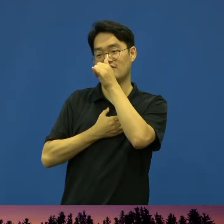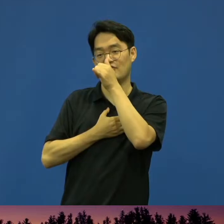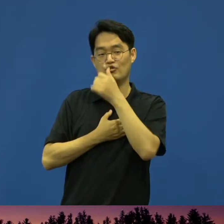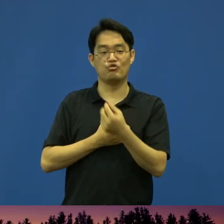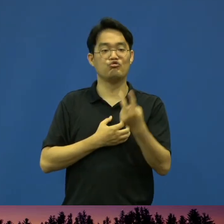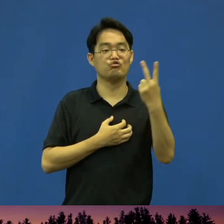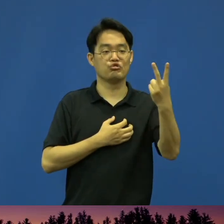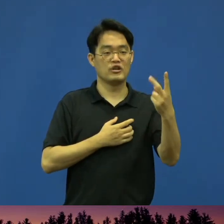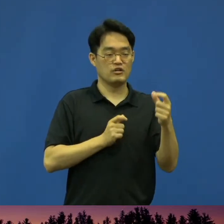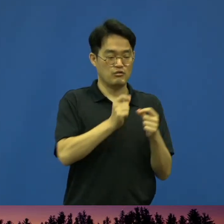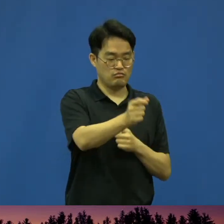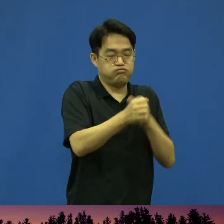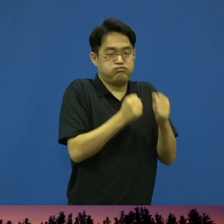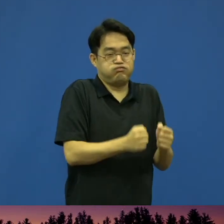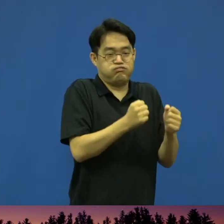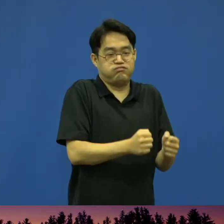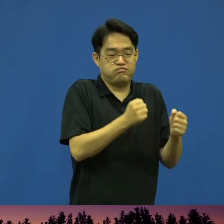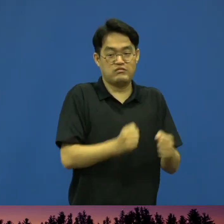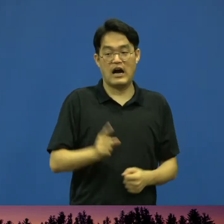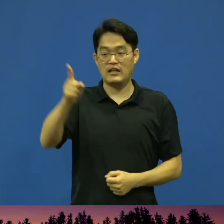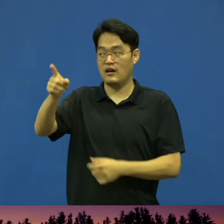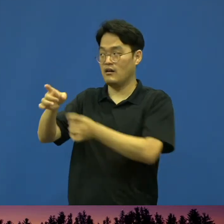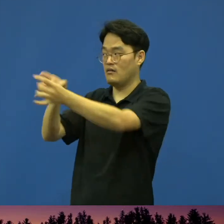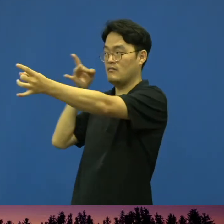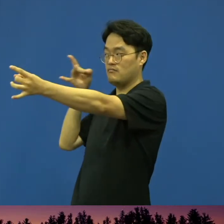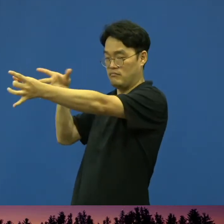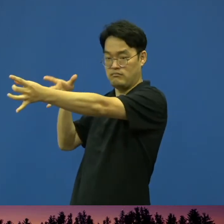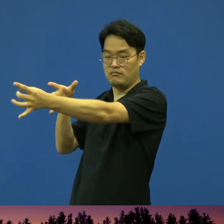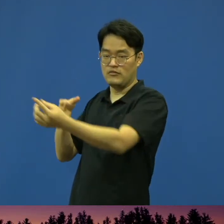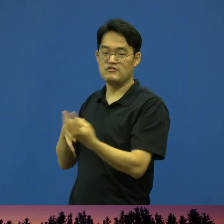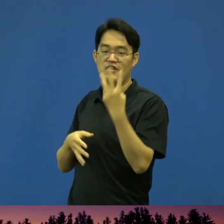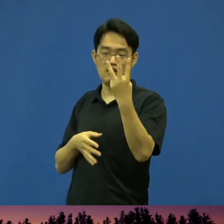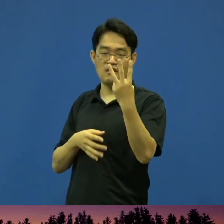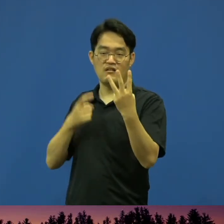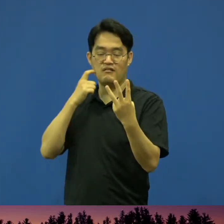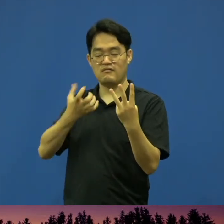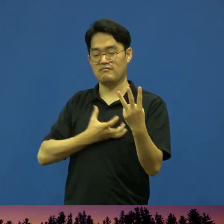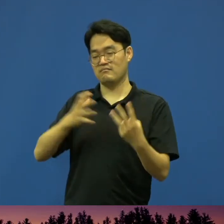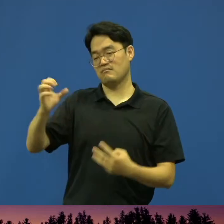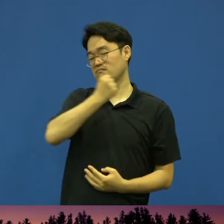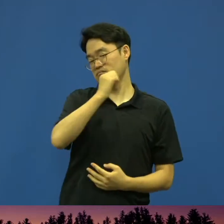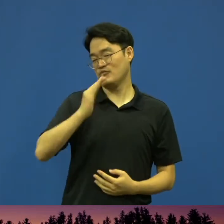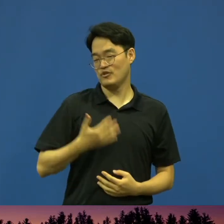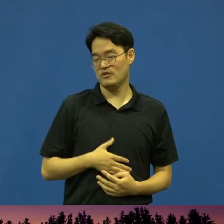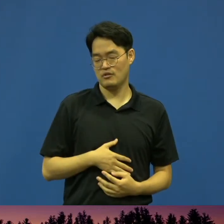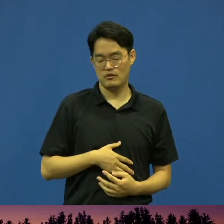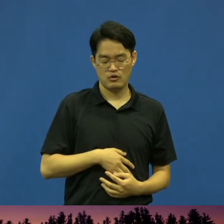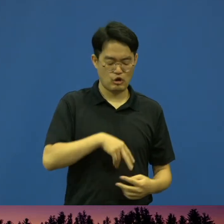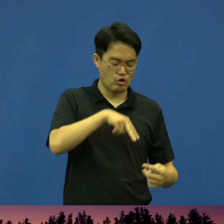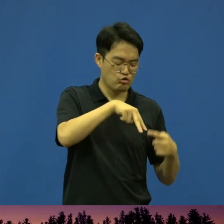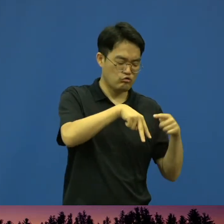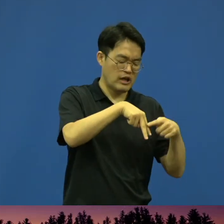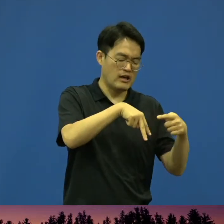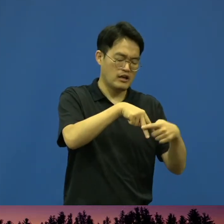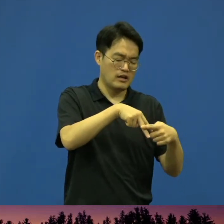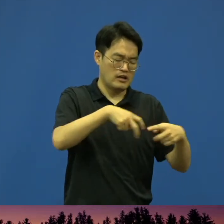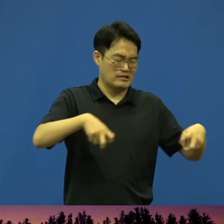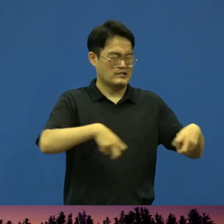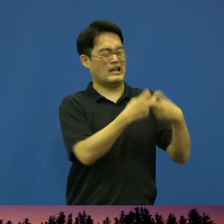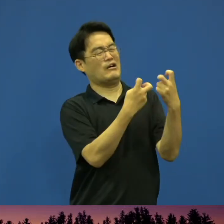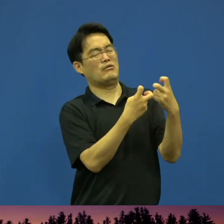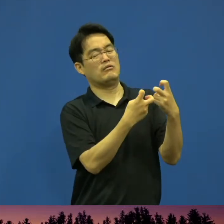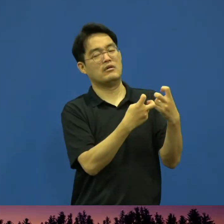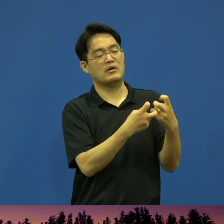되었습니다. 아베베는 두 다리를 잃으며 인생도 함께 잊어버리지 않았습니다. 믿음의 동역자